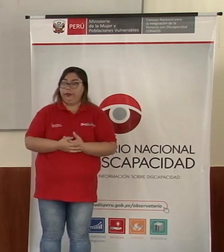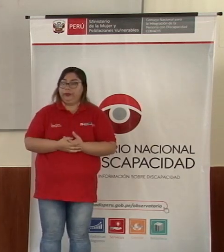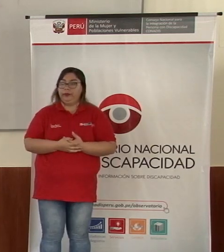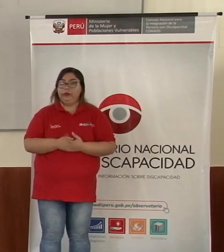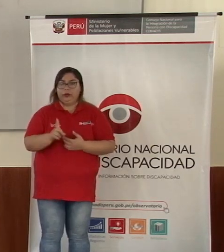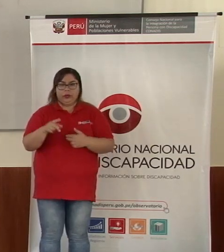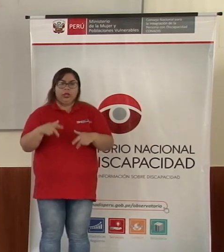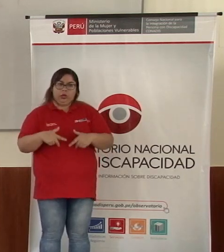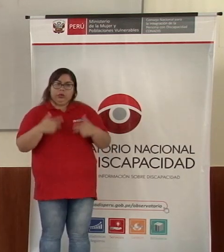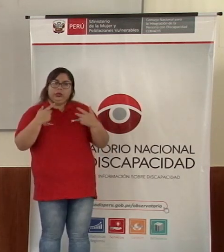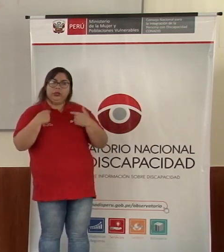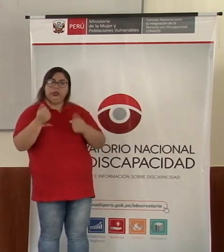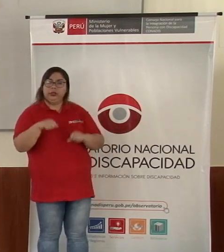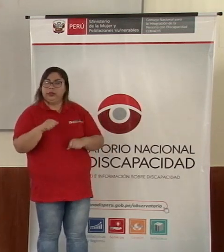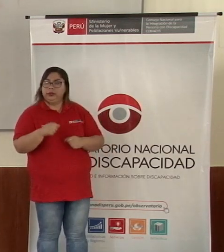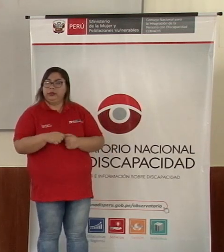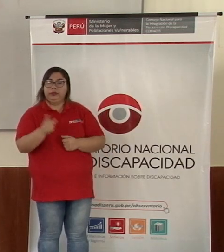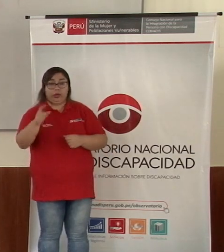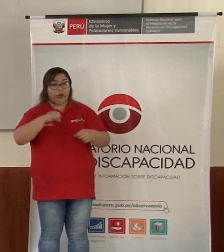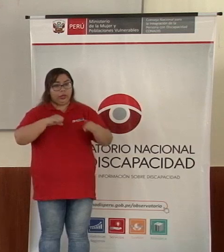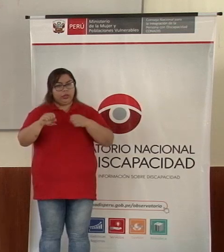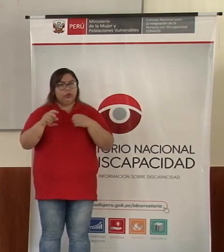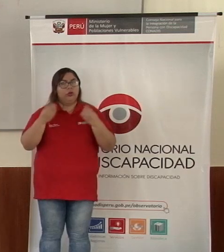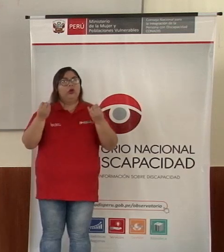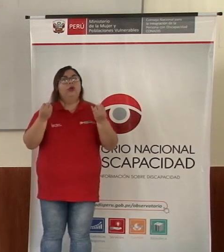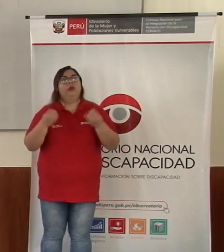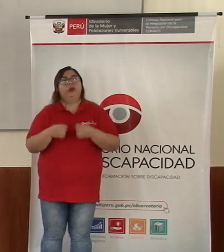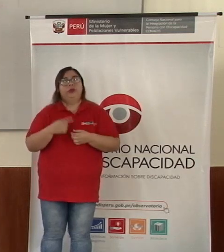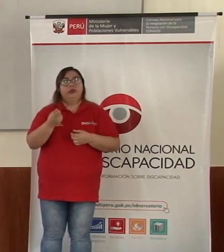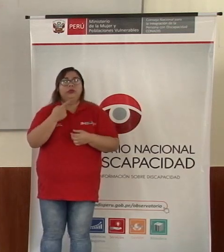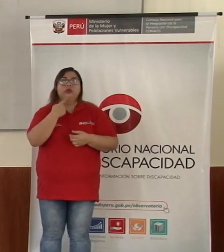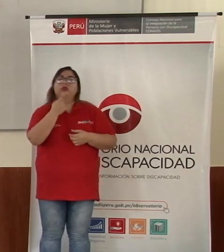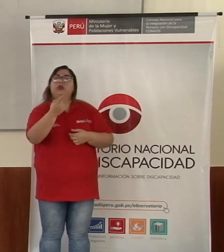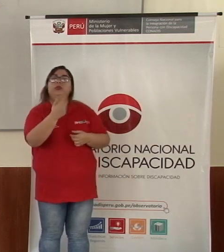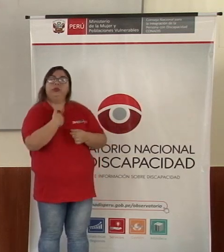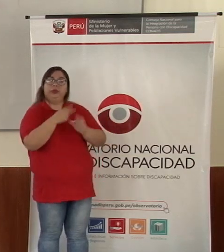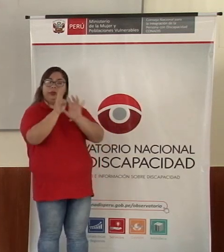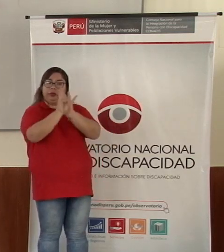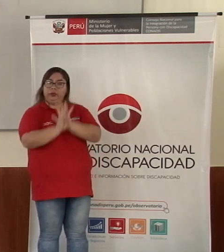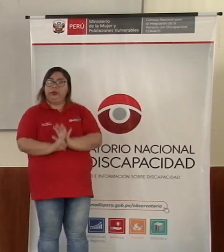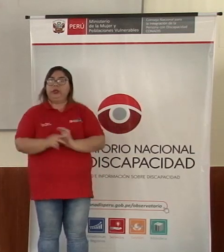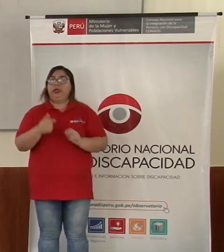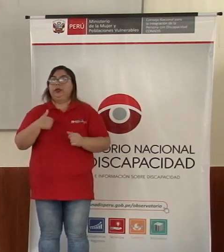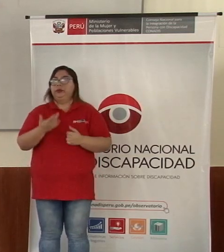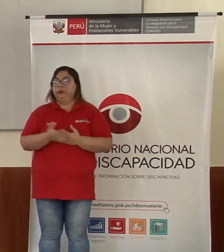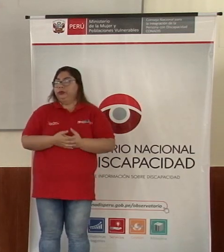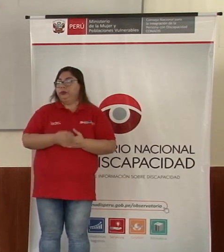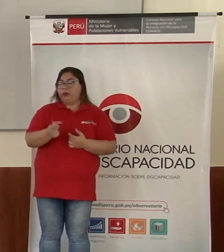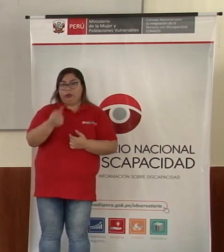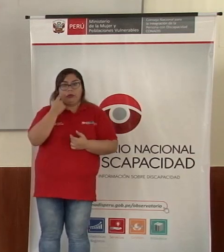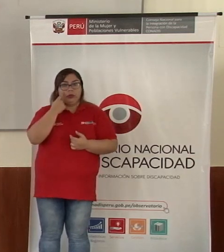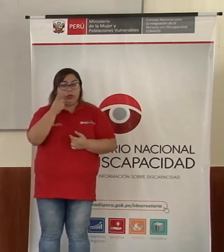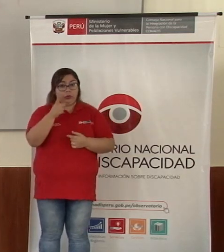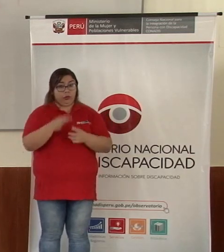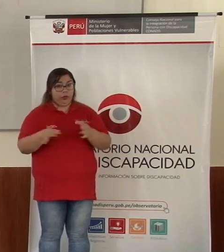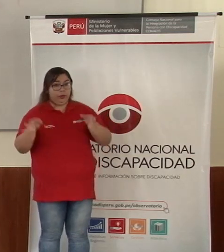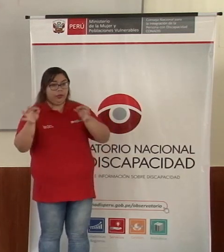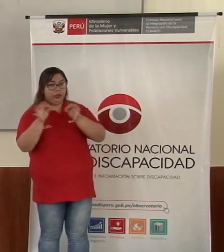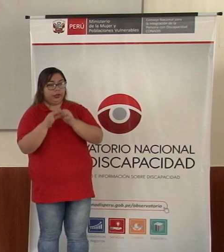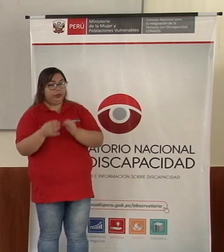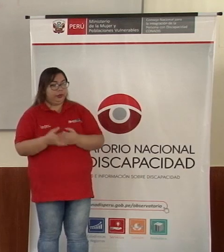goce sí, pero de ejercicio, ¿cómo ejercitar? ¿Cómo manifestar su voluntad? Y acá viene un detalle bien